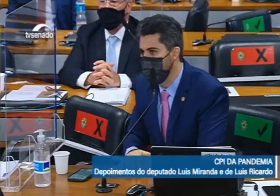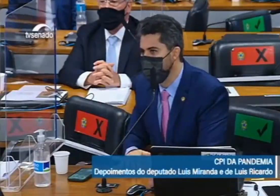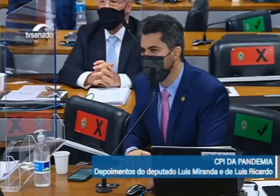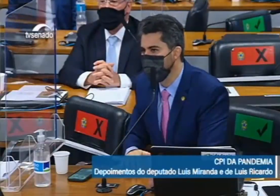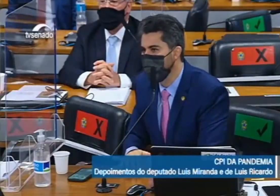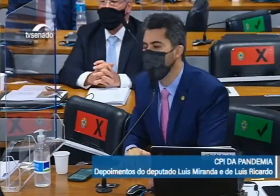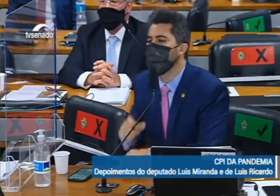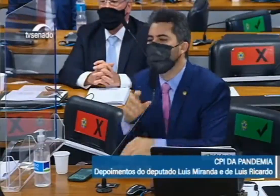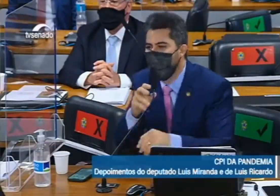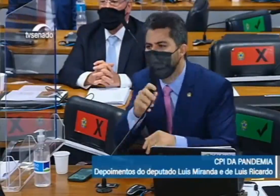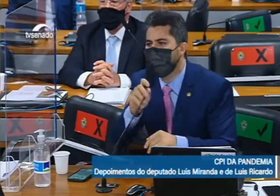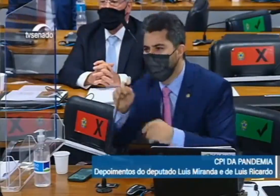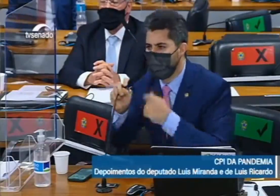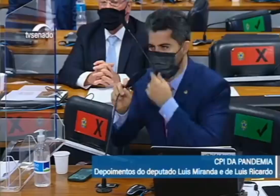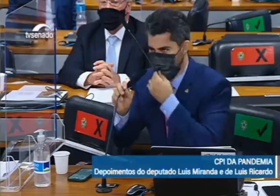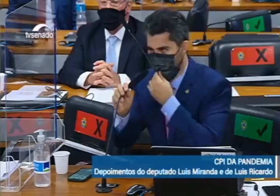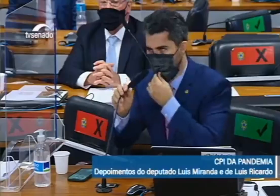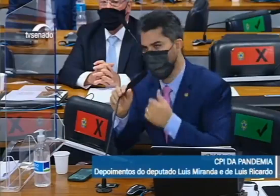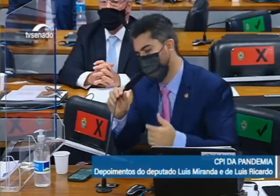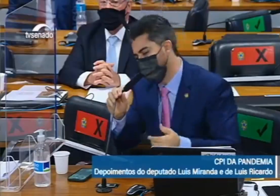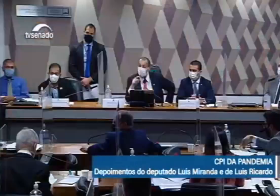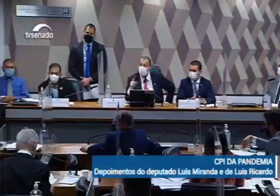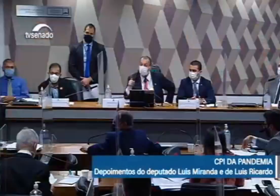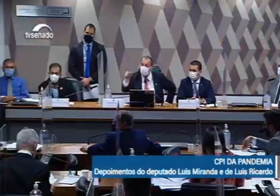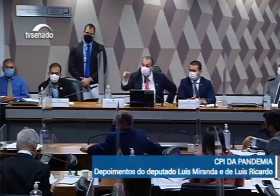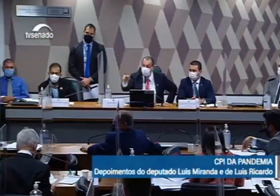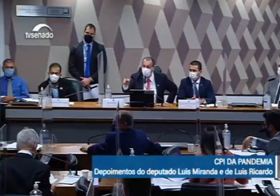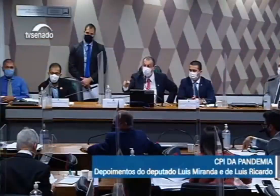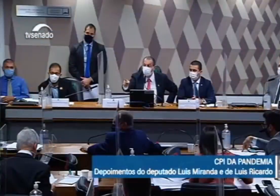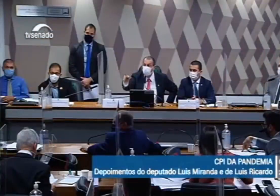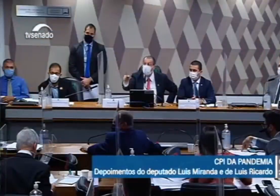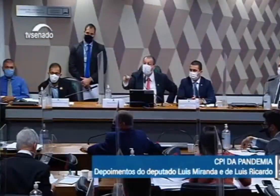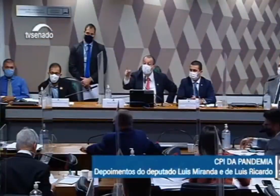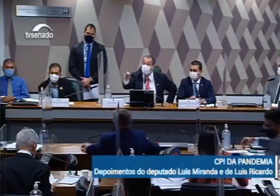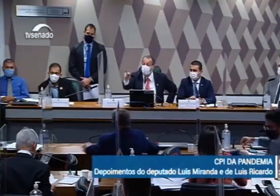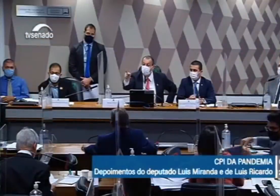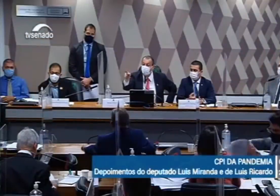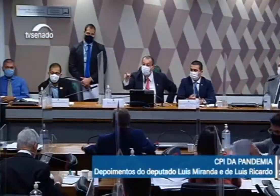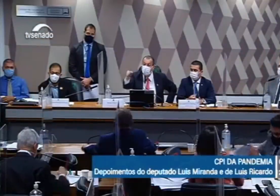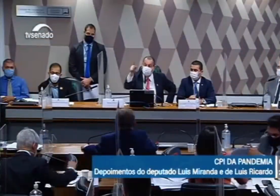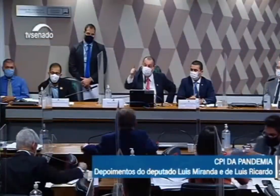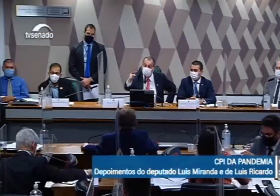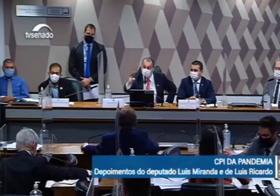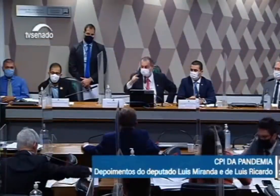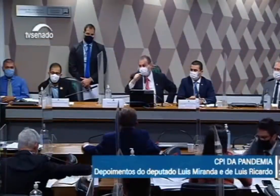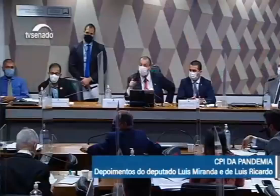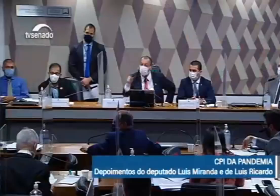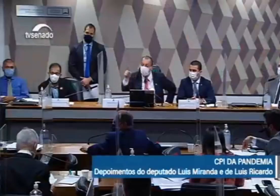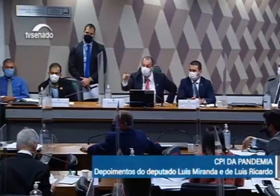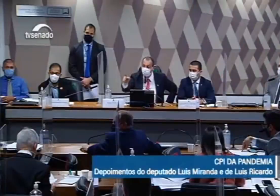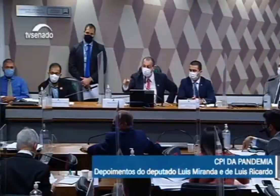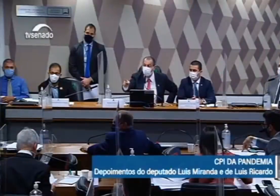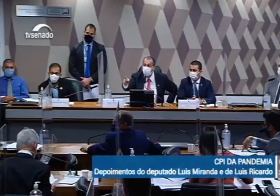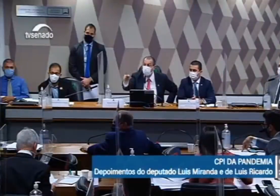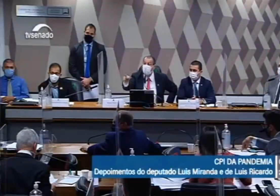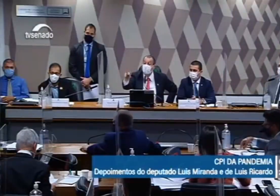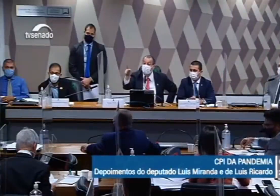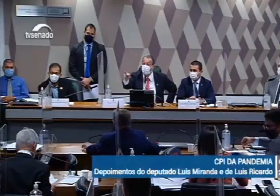a motivação, não. Claro que falou. Falou, não. Opa. O que ele falou ele foi falou... no... Ele falou o nome do deputado. Presidente. O que ele falou ele foi falou... no... Ele falou o